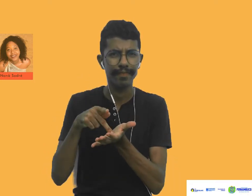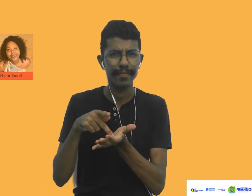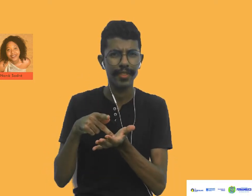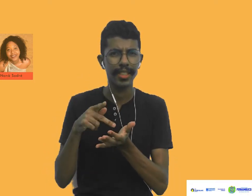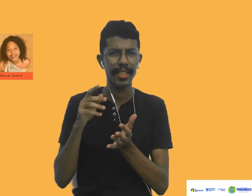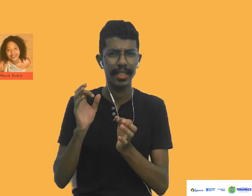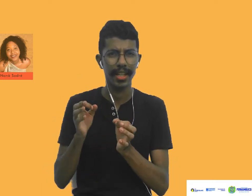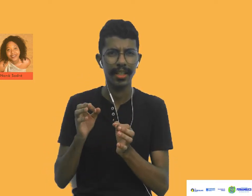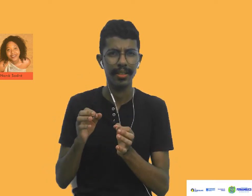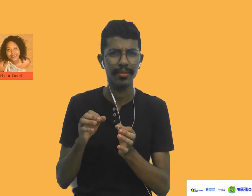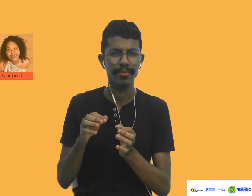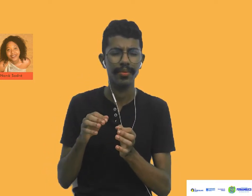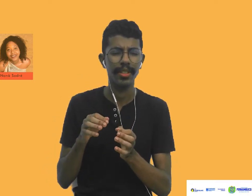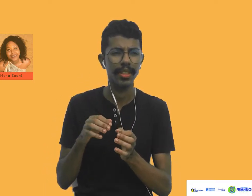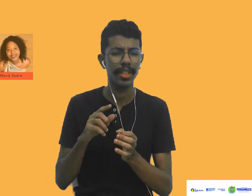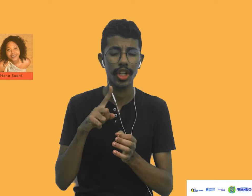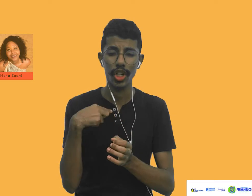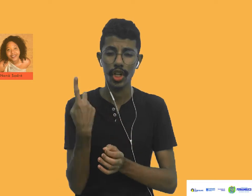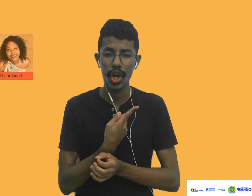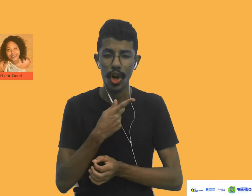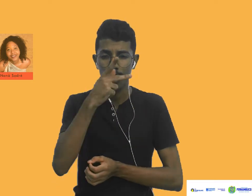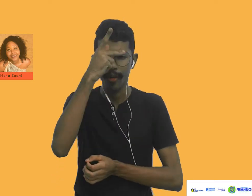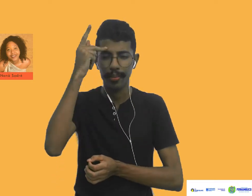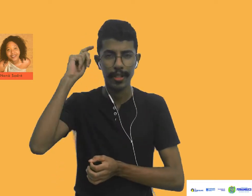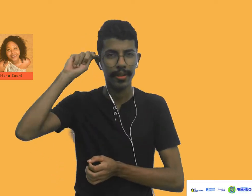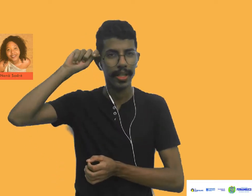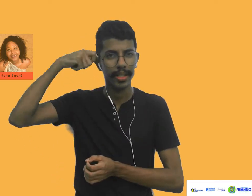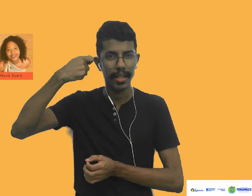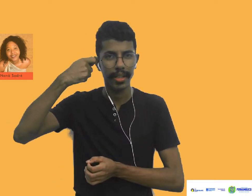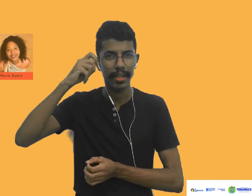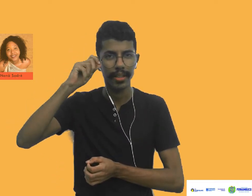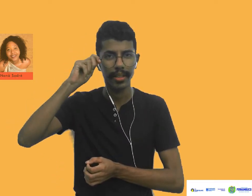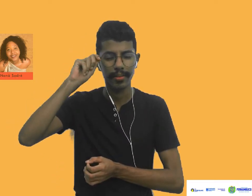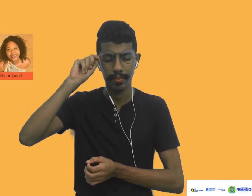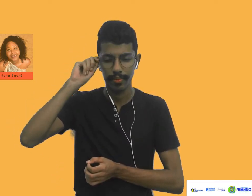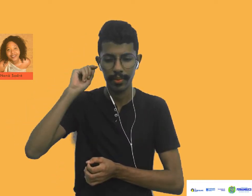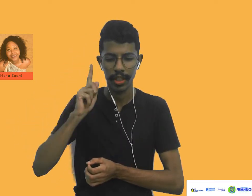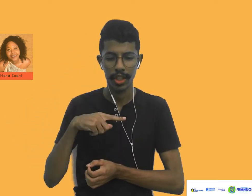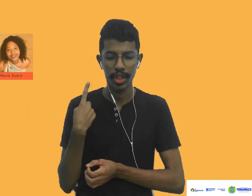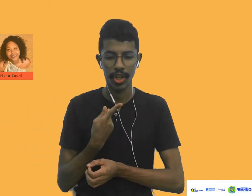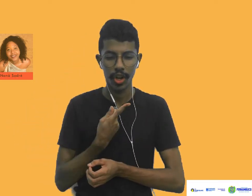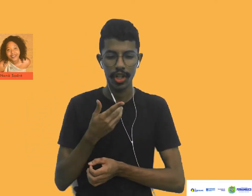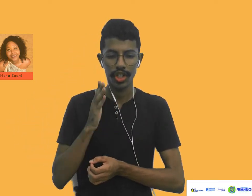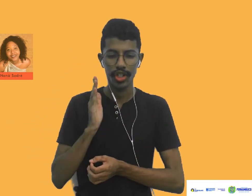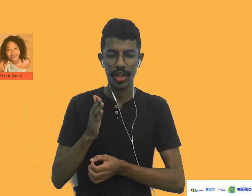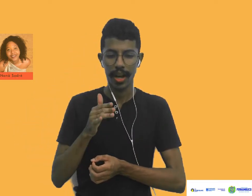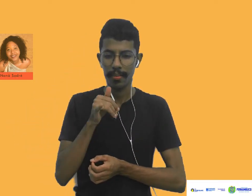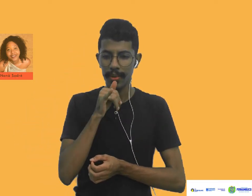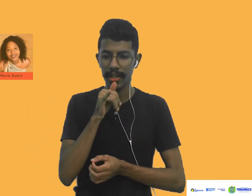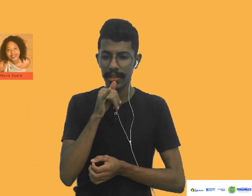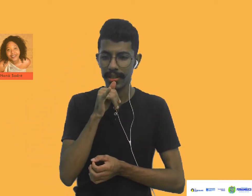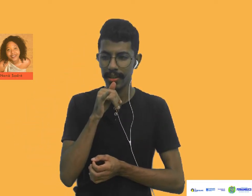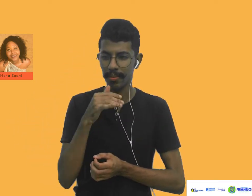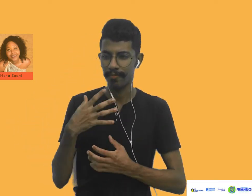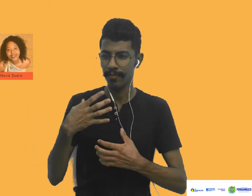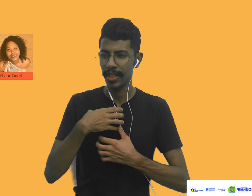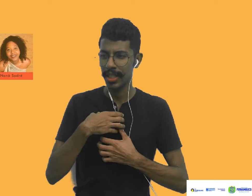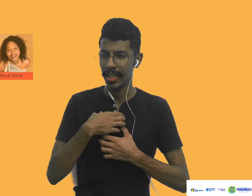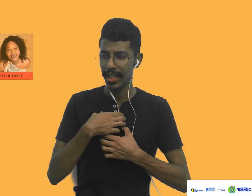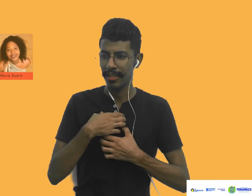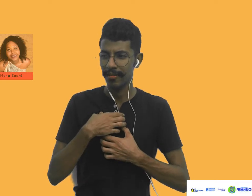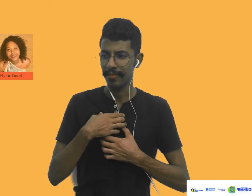Nós, pessoas pretas, já temos o não como resposta. Isso não tem nada a ver com